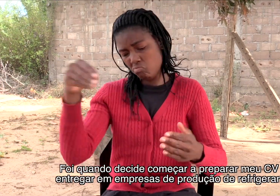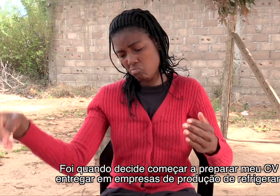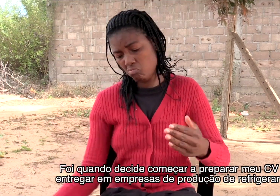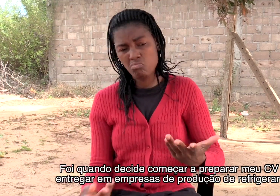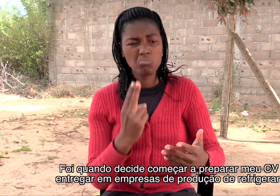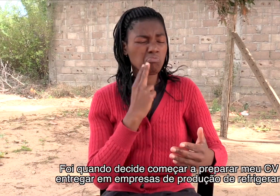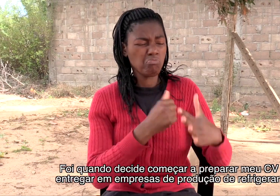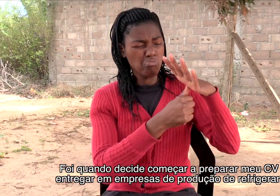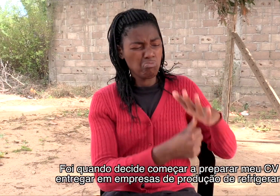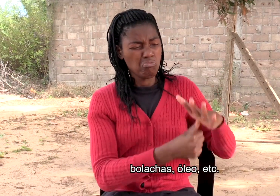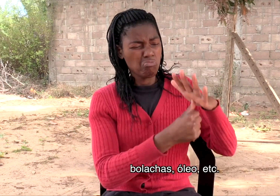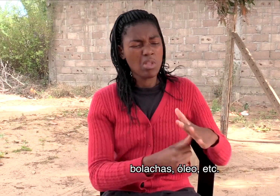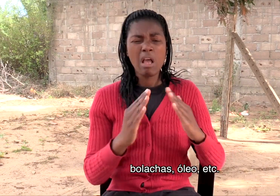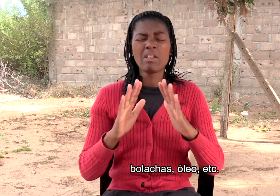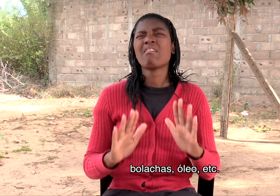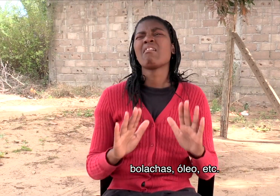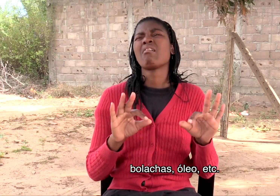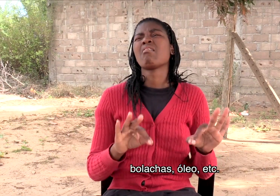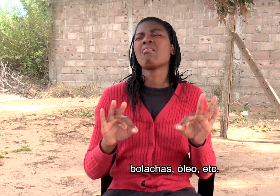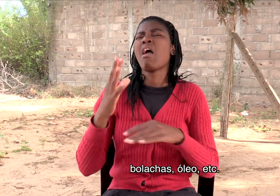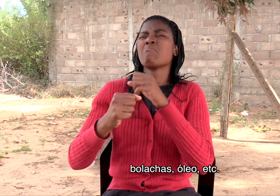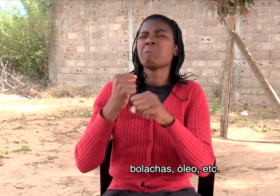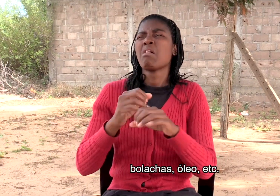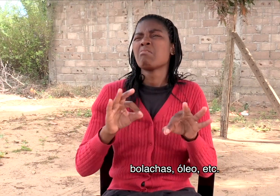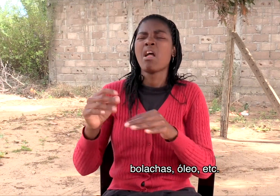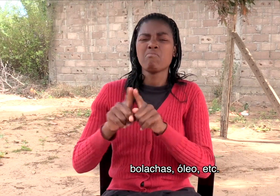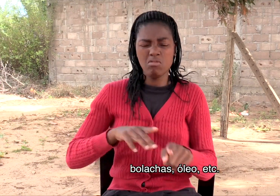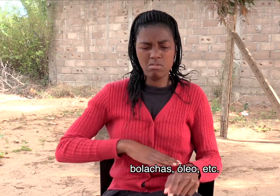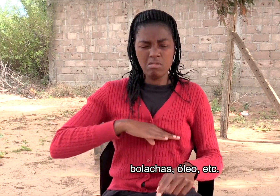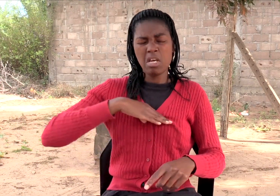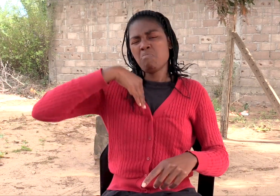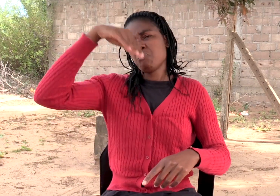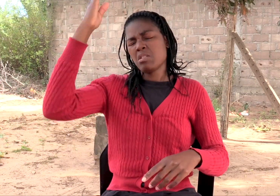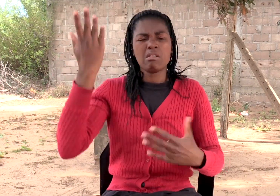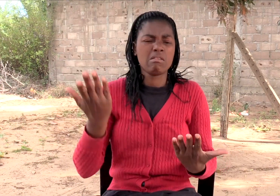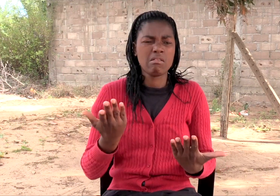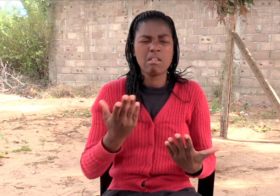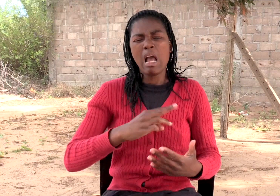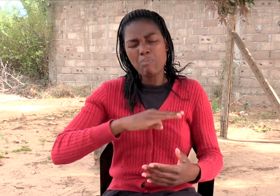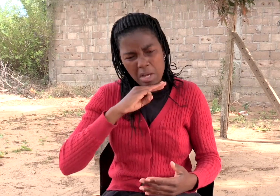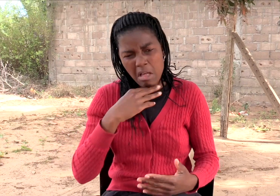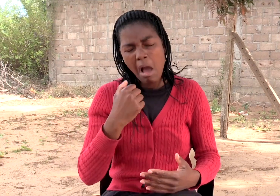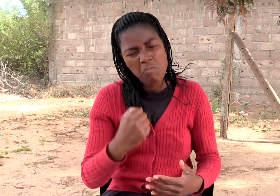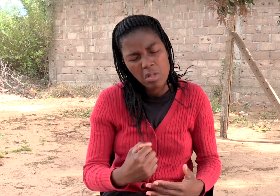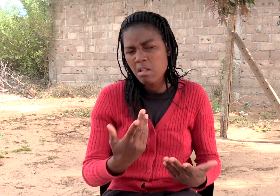de produção de refrigerante, bolachas, óleo, etc.